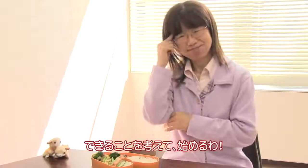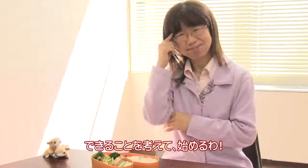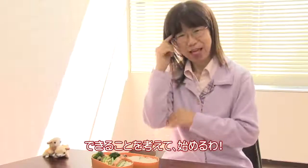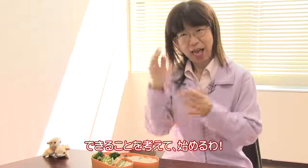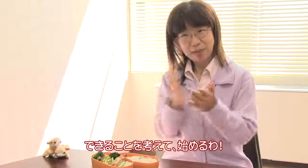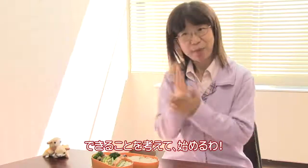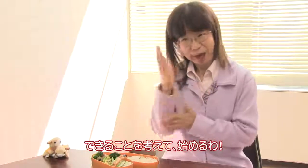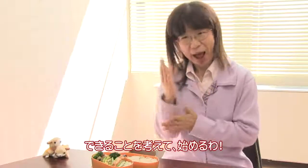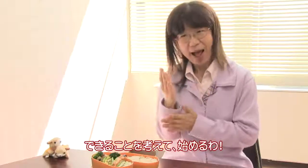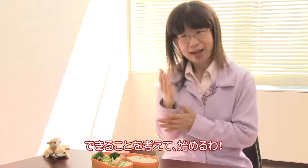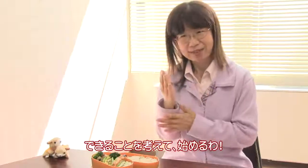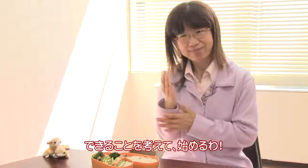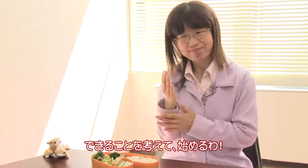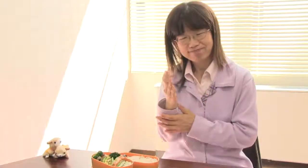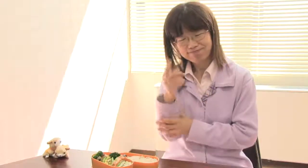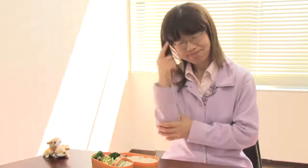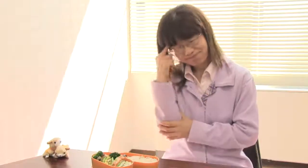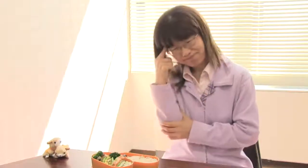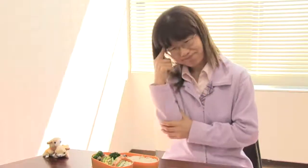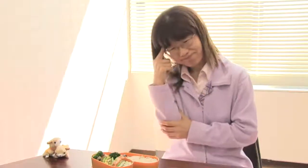考えて始めるは